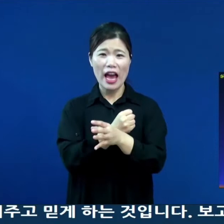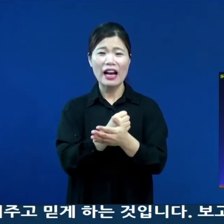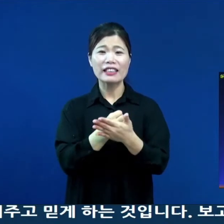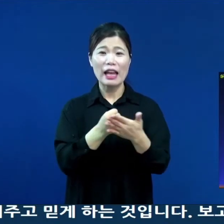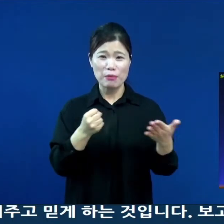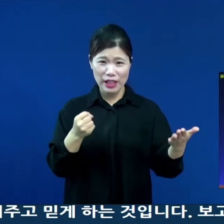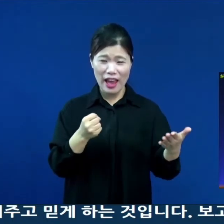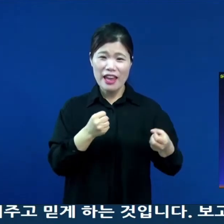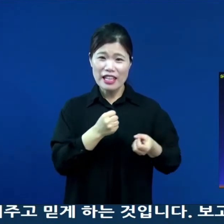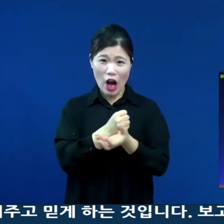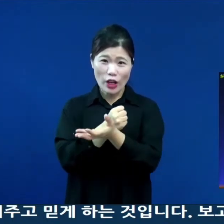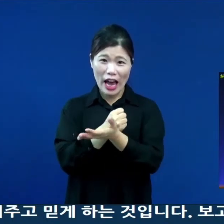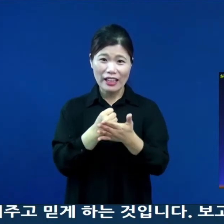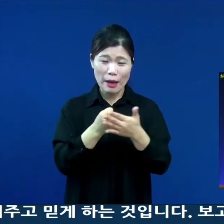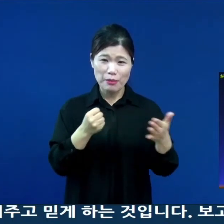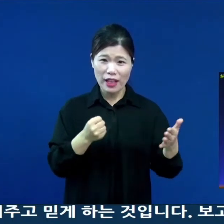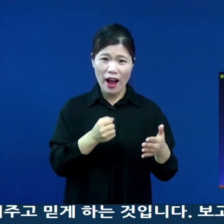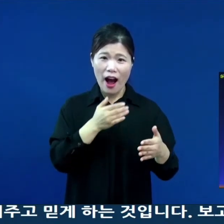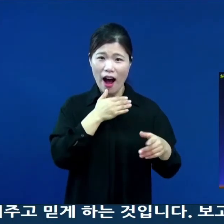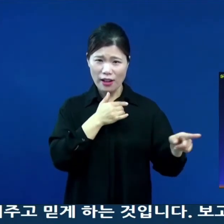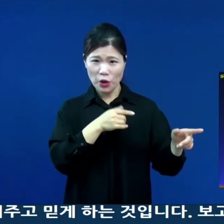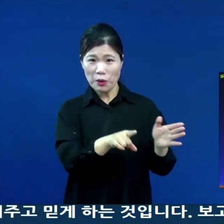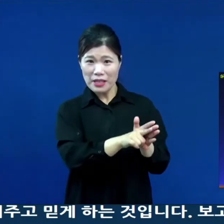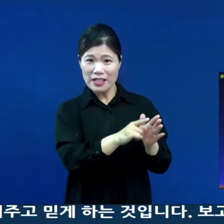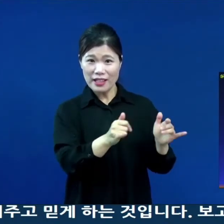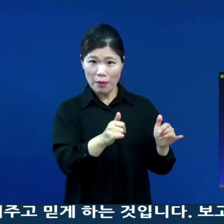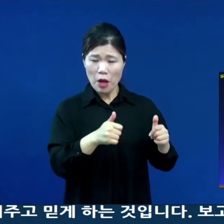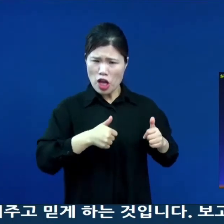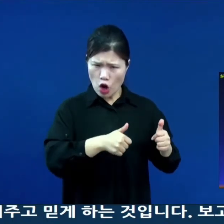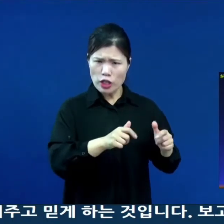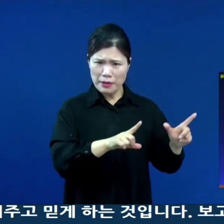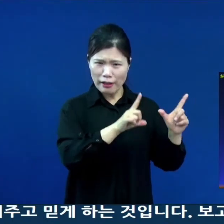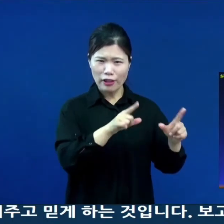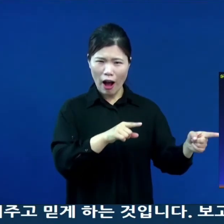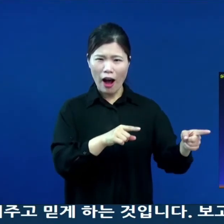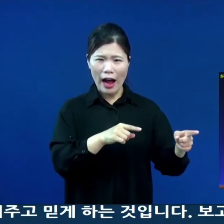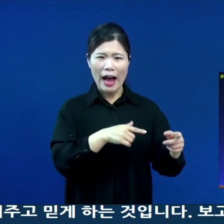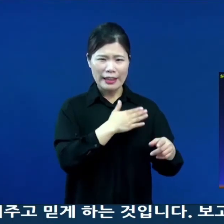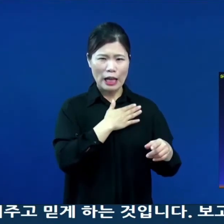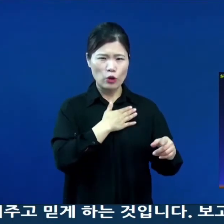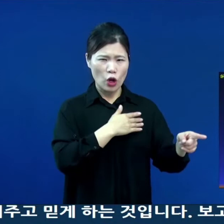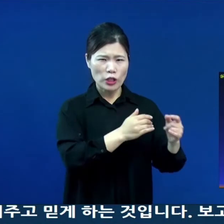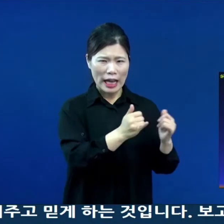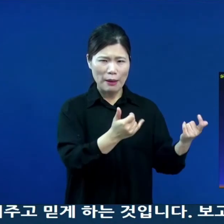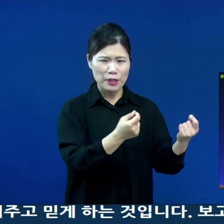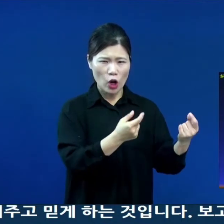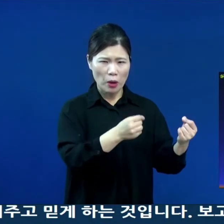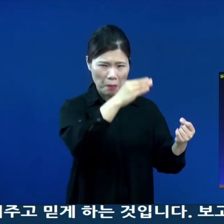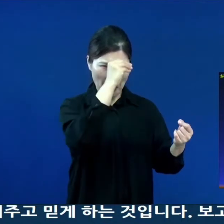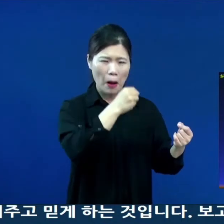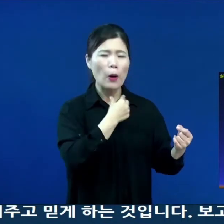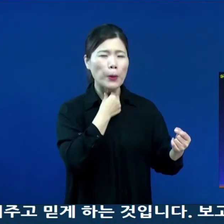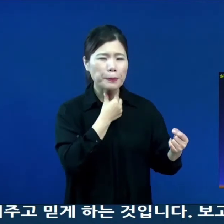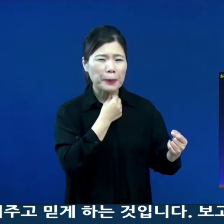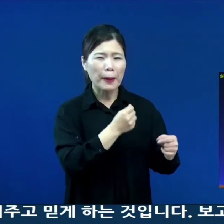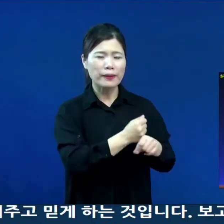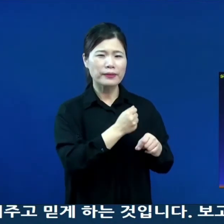같아. 어떤 믿는 사람이 정말 열심히 사는 모습을 보니까 내가 거기에 영향을 받아서 나도 좀 그런 사람이라고 착각하는 거.